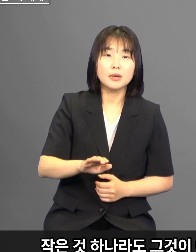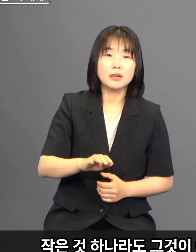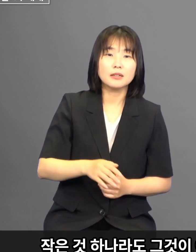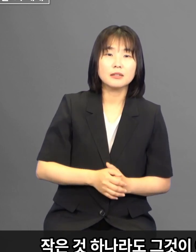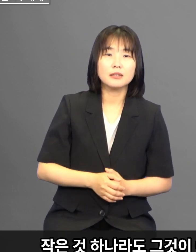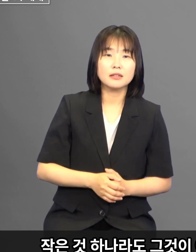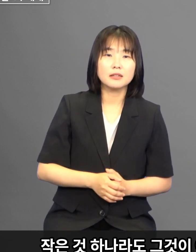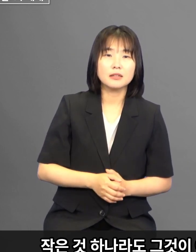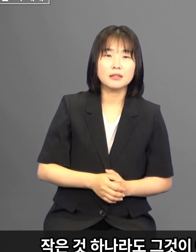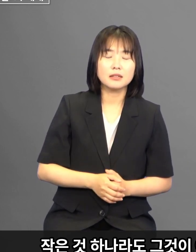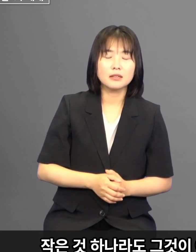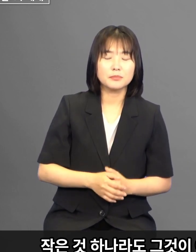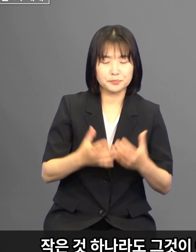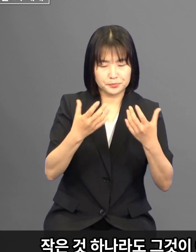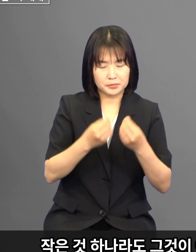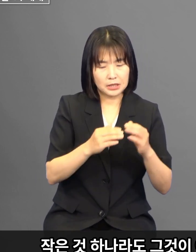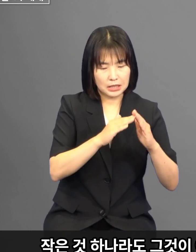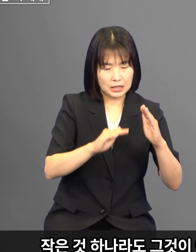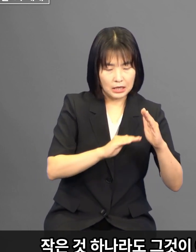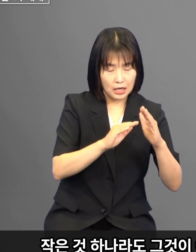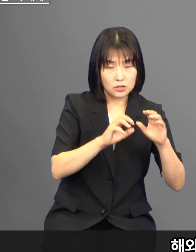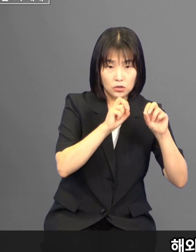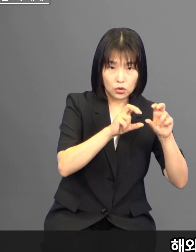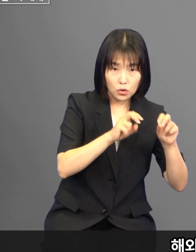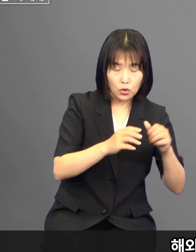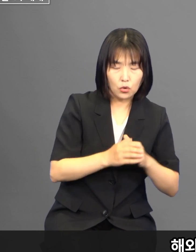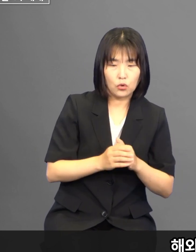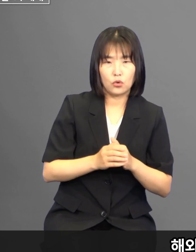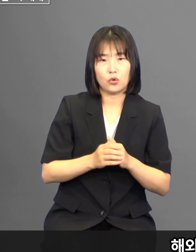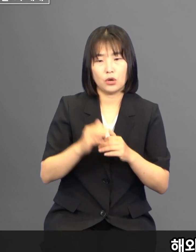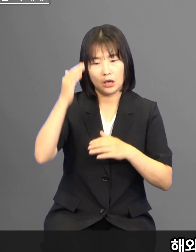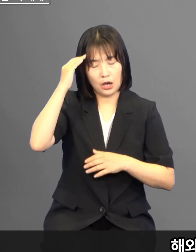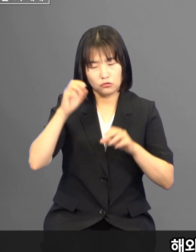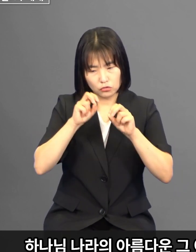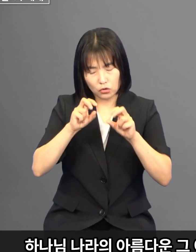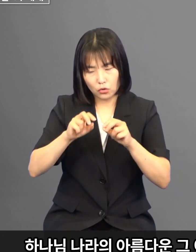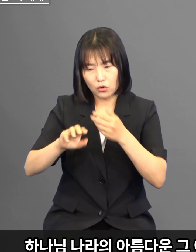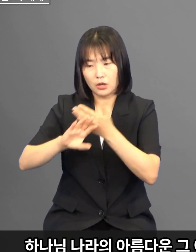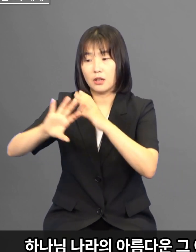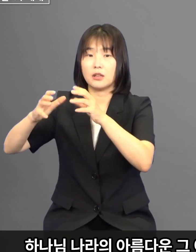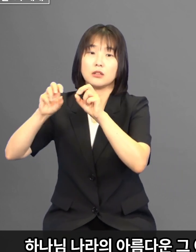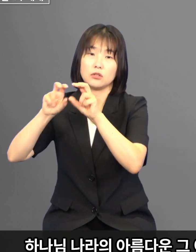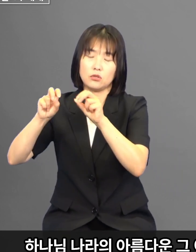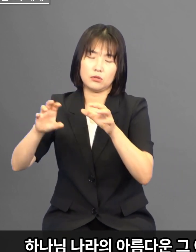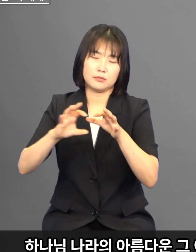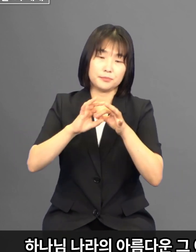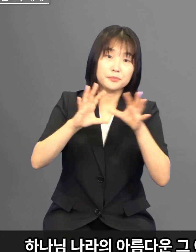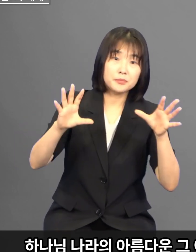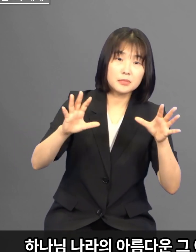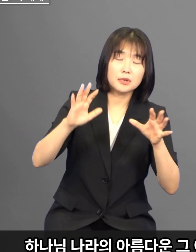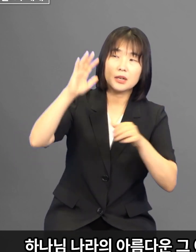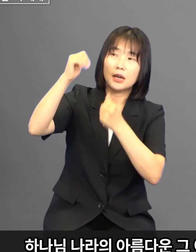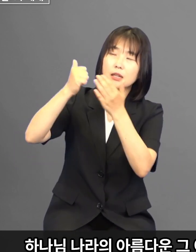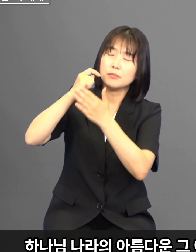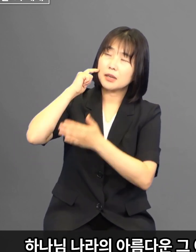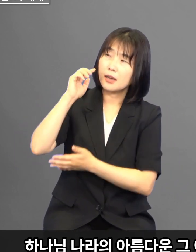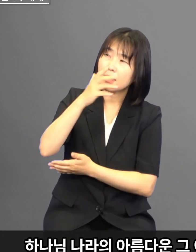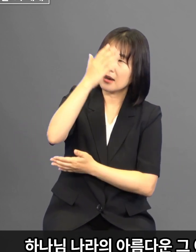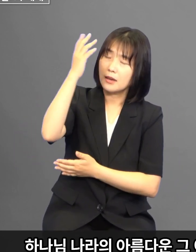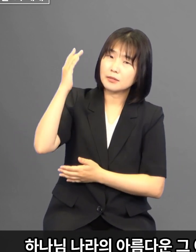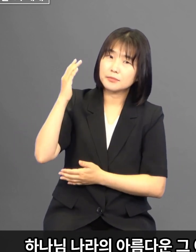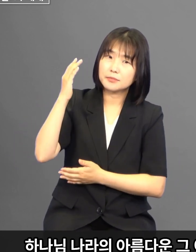그것이 여러분 가정의 선교든 국내 선교든 해외 선교든 간에 하나님 나라의 아름다운 그 이야기의 많은 퍼즐